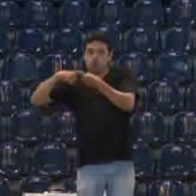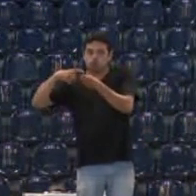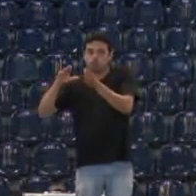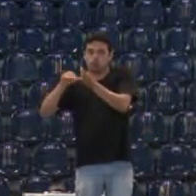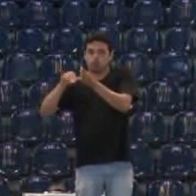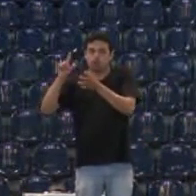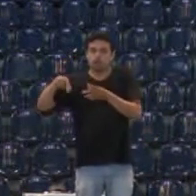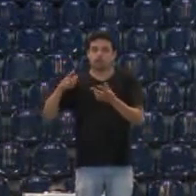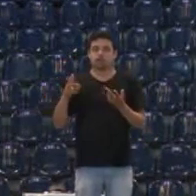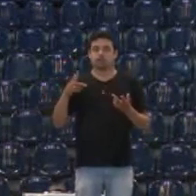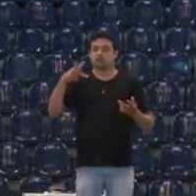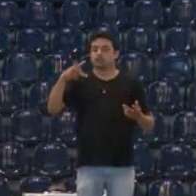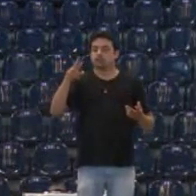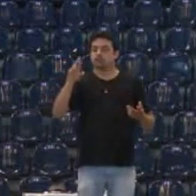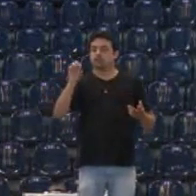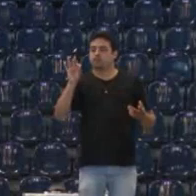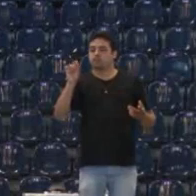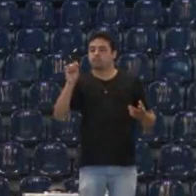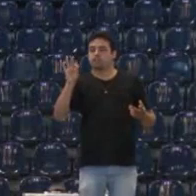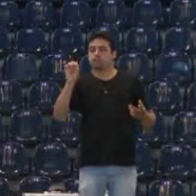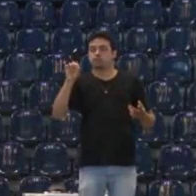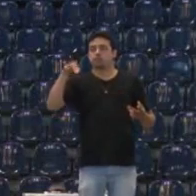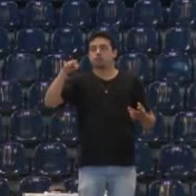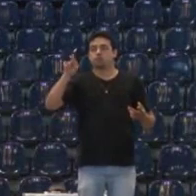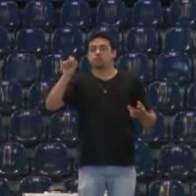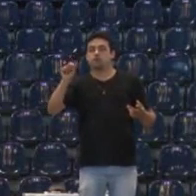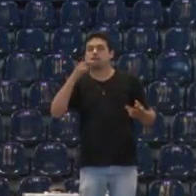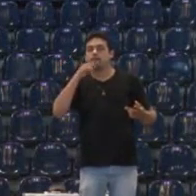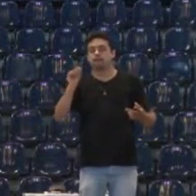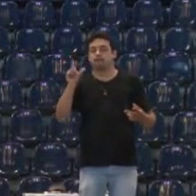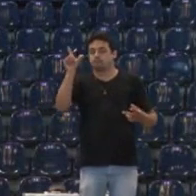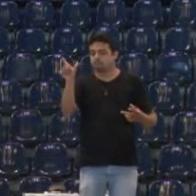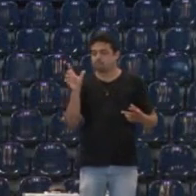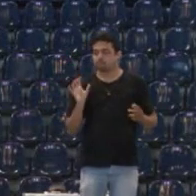quem essa progenitor quer dizer